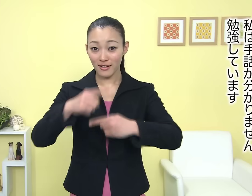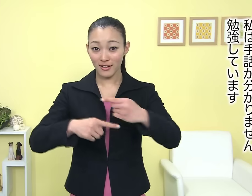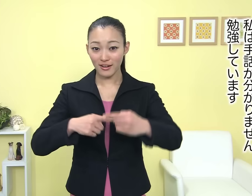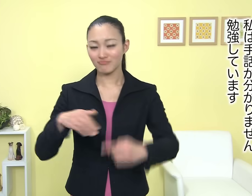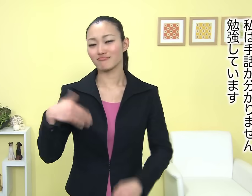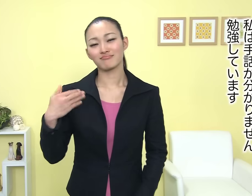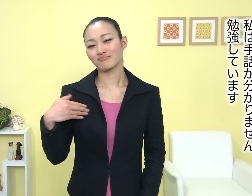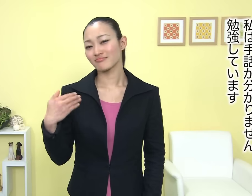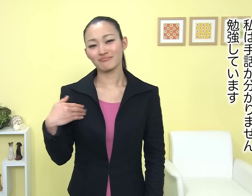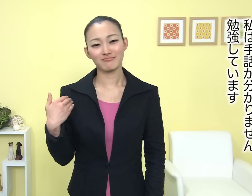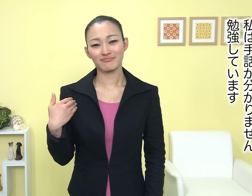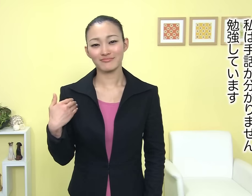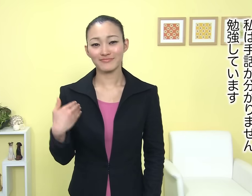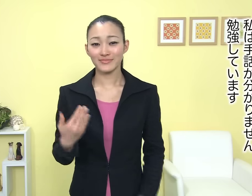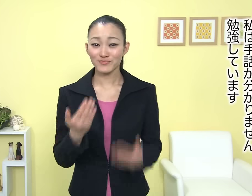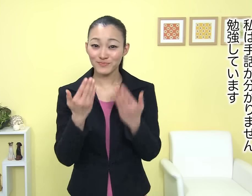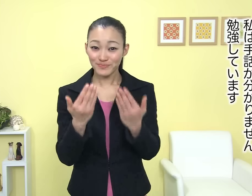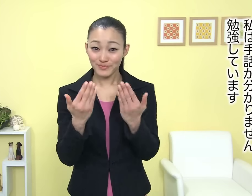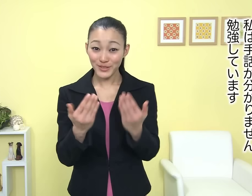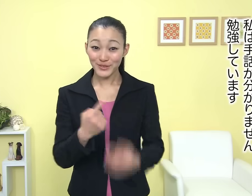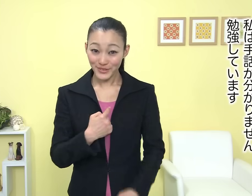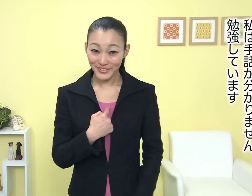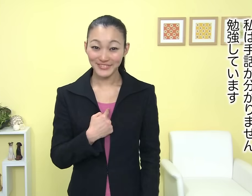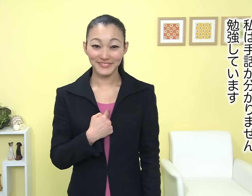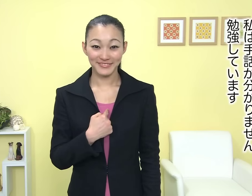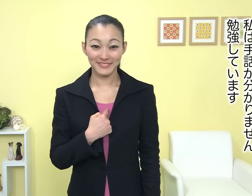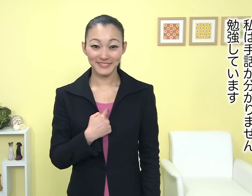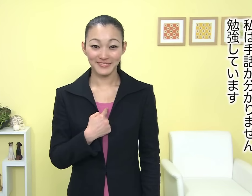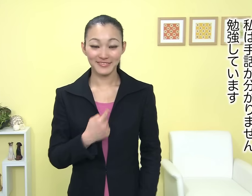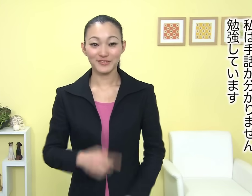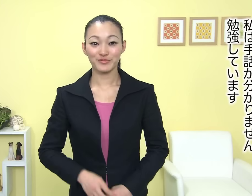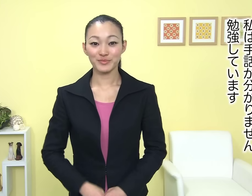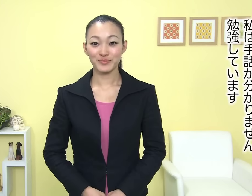私は手話がわかりません。勉強しています。